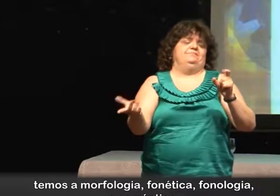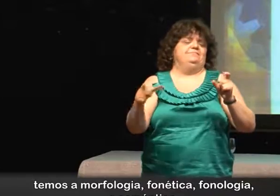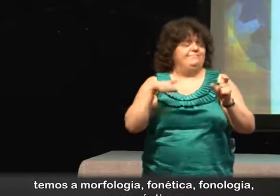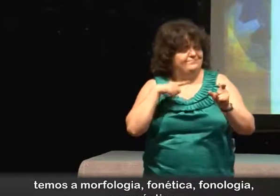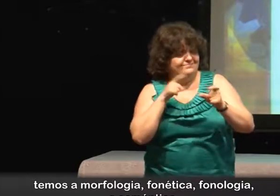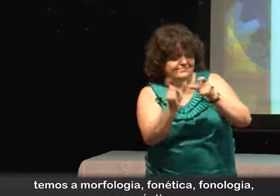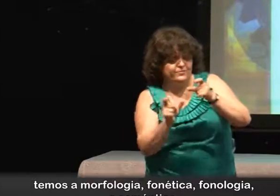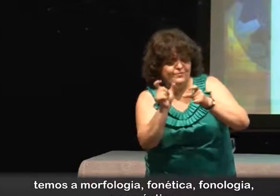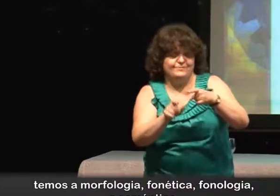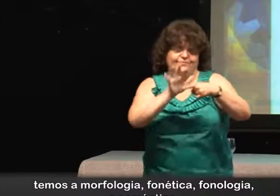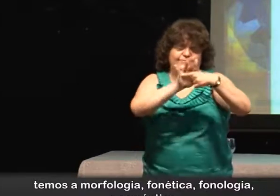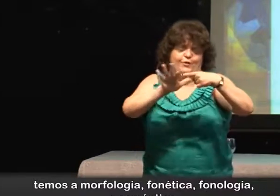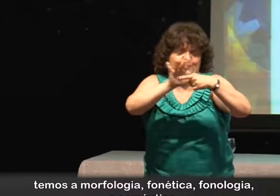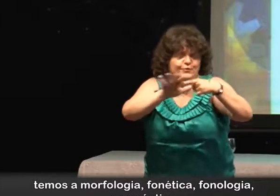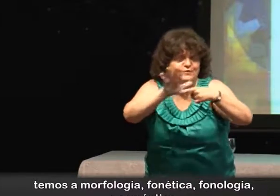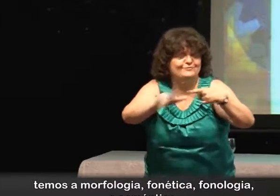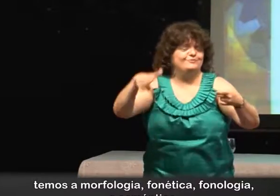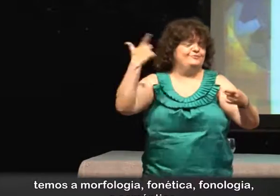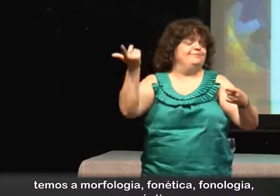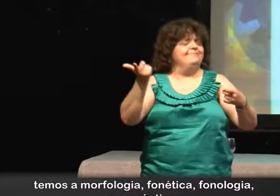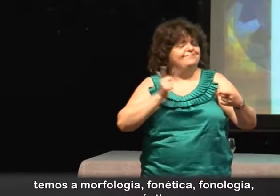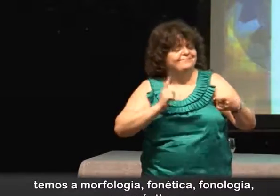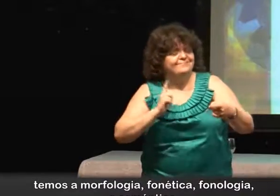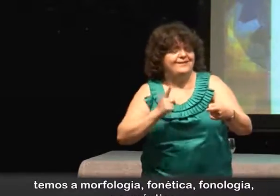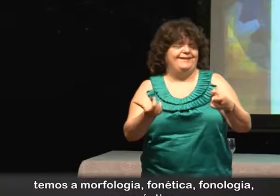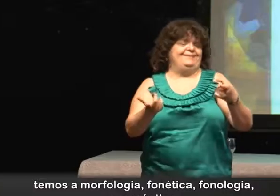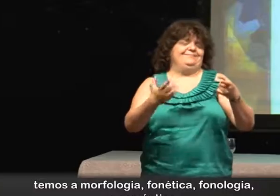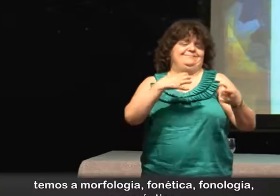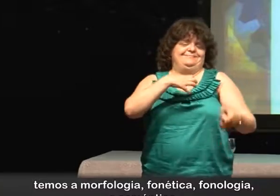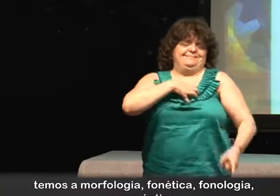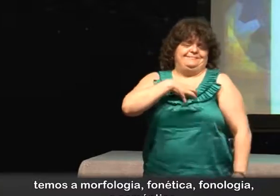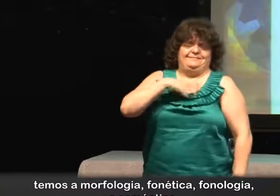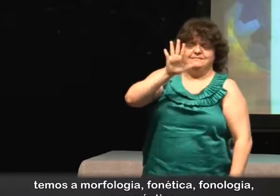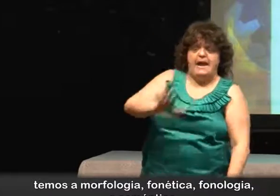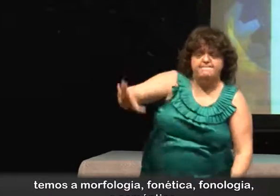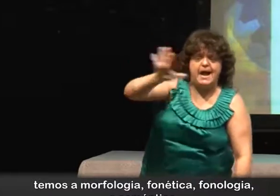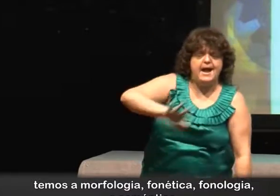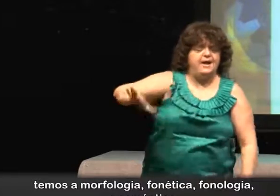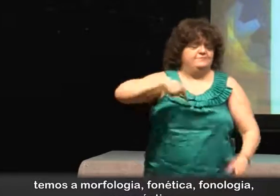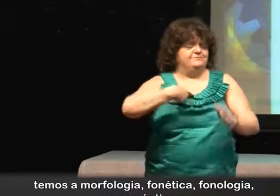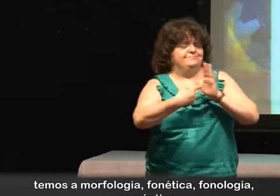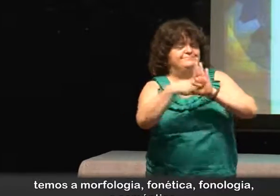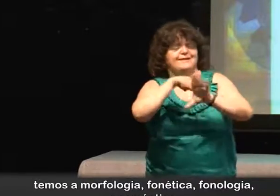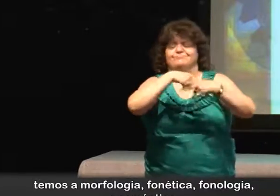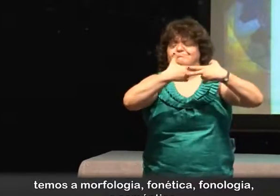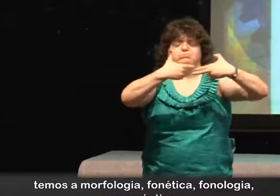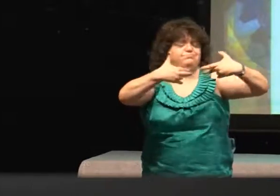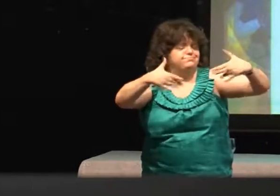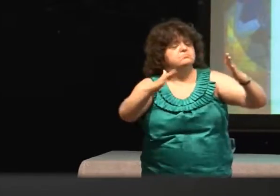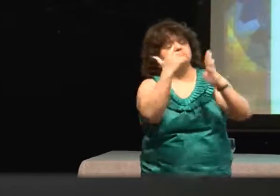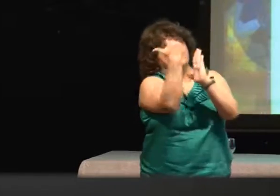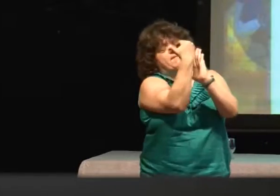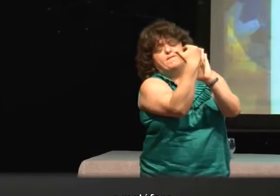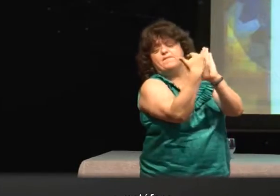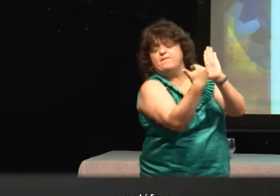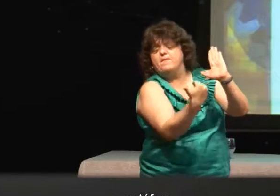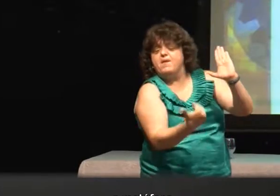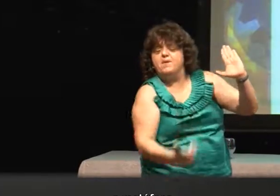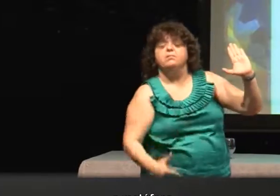temos a morfologia, a fonética, a fonologia, a semântica, a